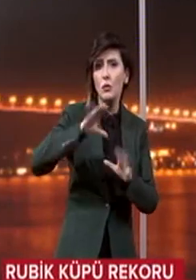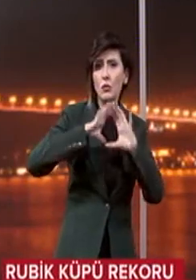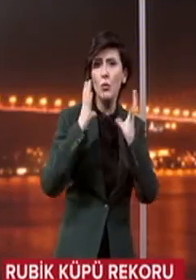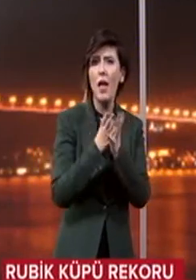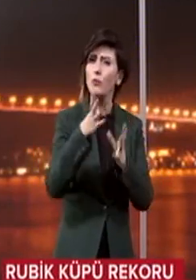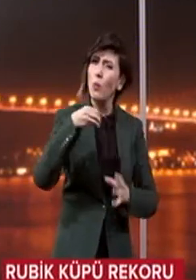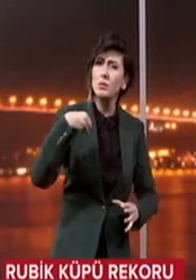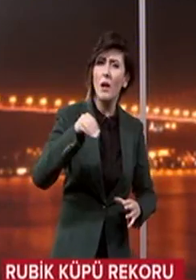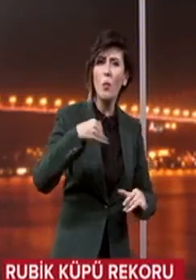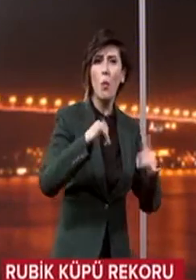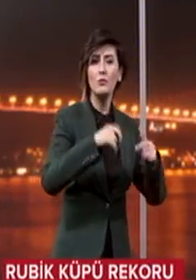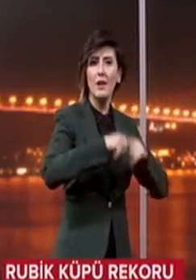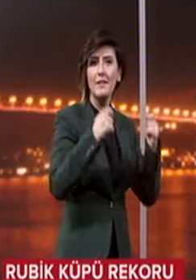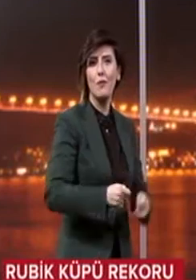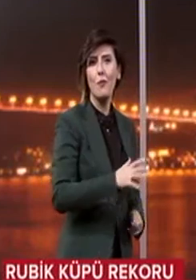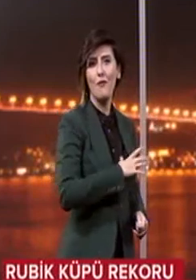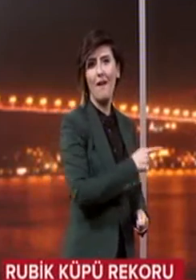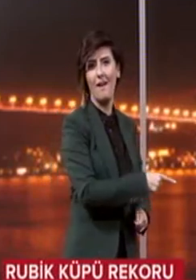çok satılan oyuncak rekorunu kırmıştı.